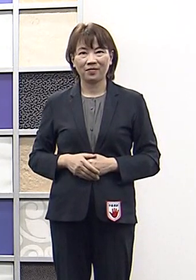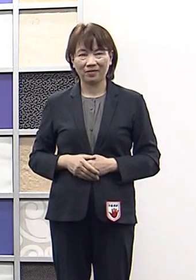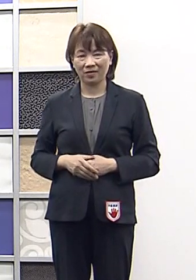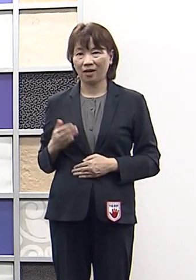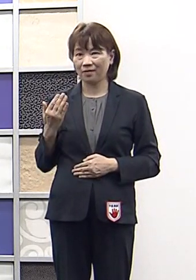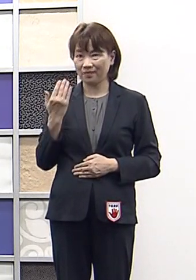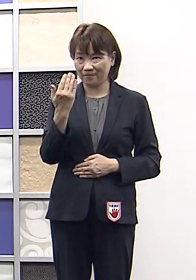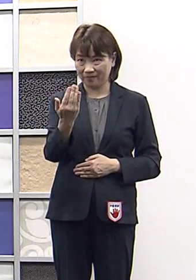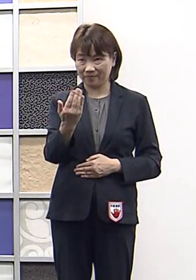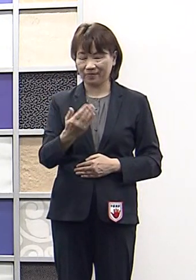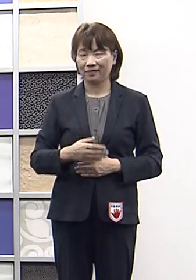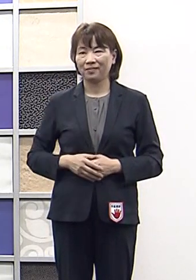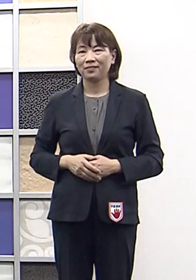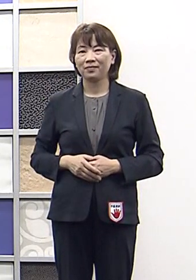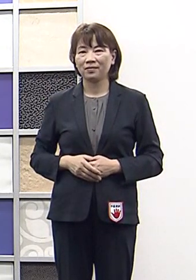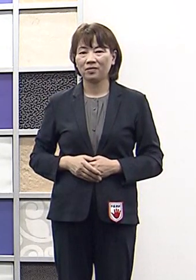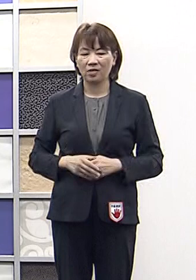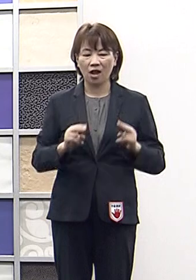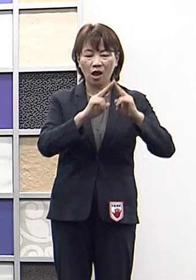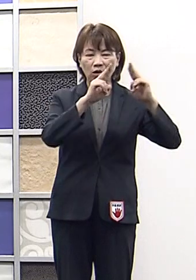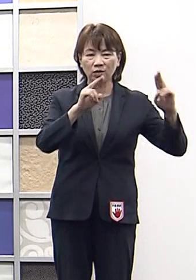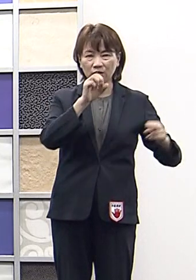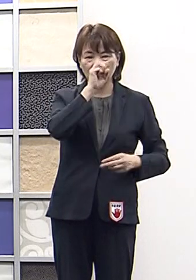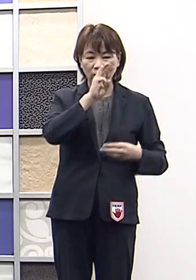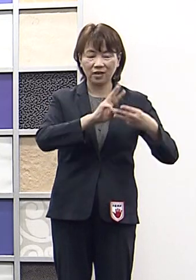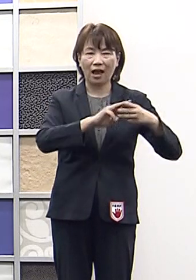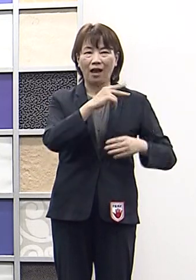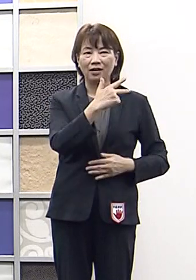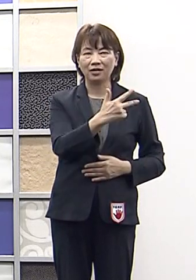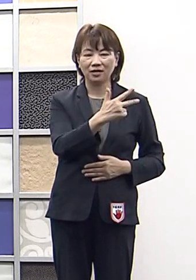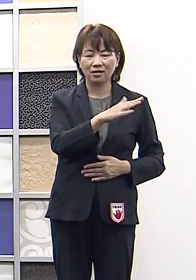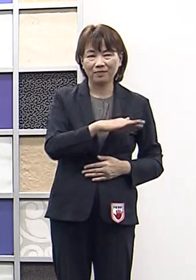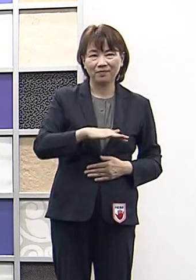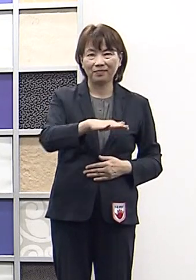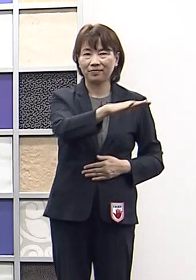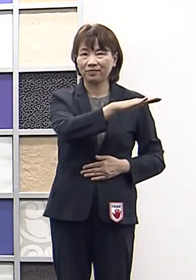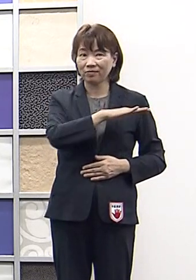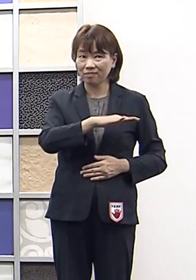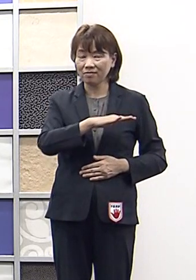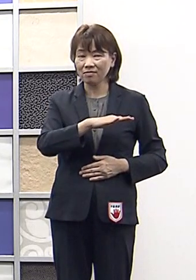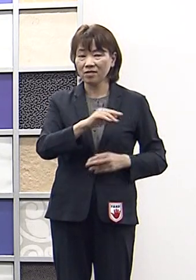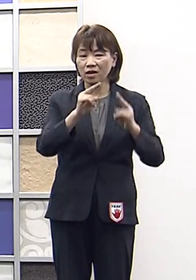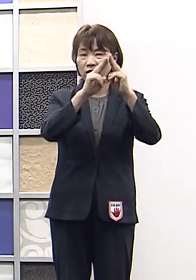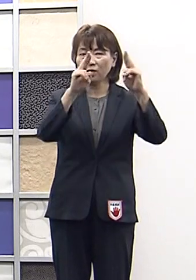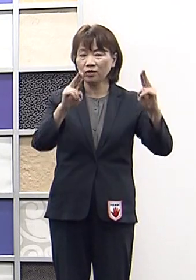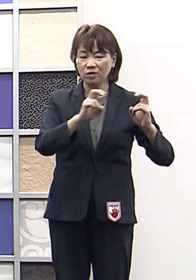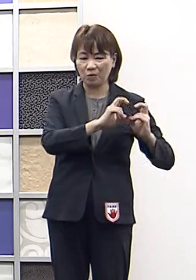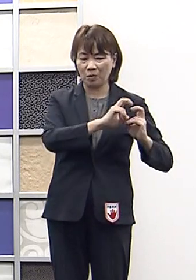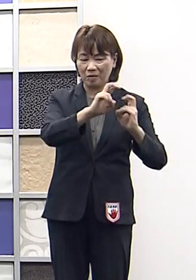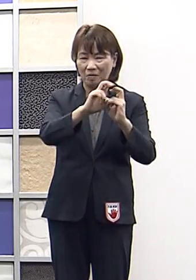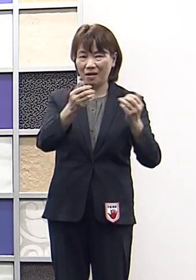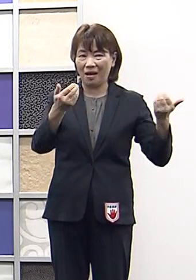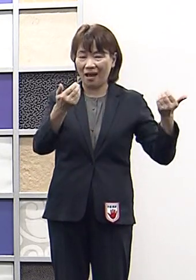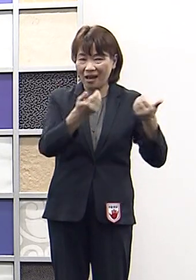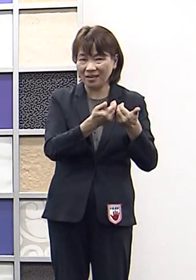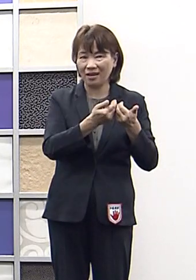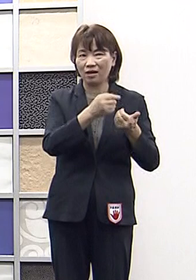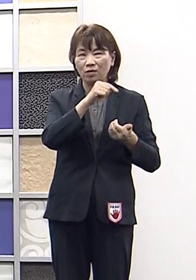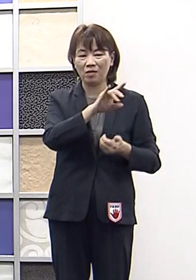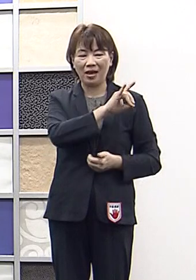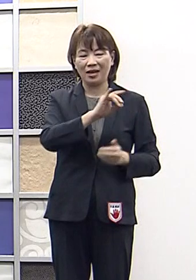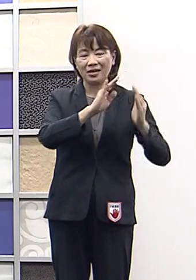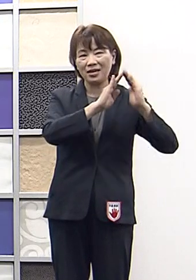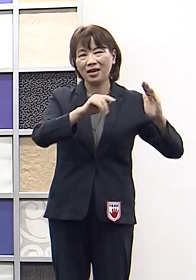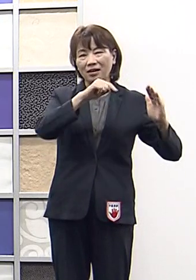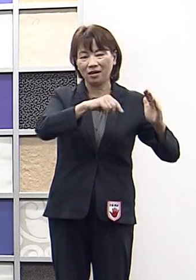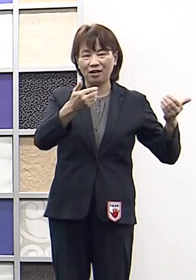そういう意味では逆にその富士吉田市側にですね、今の登山鉄道には反対という決議を議会で挙げてたりとかする